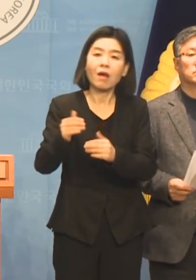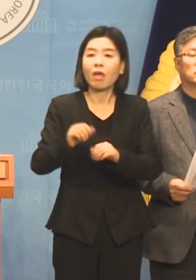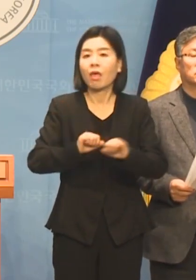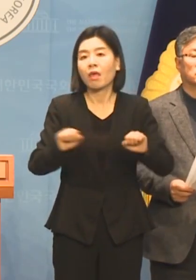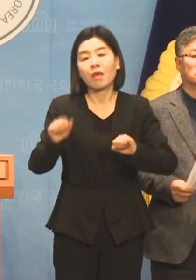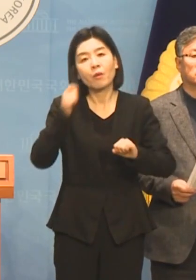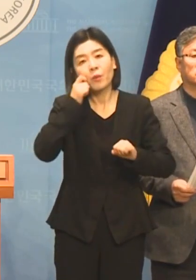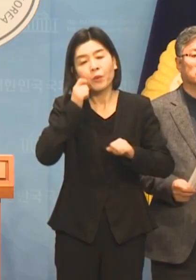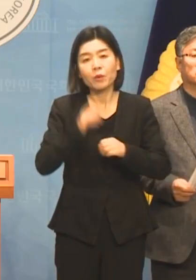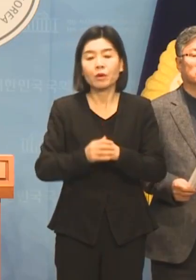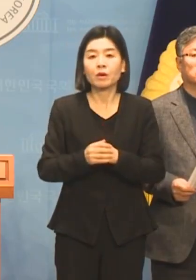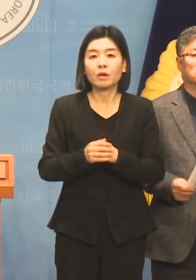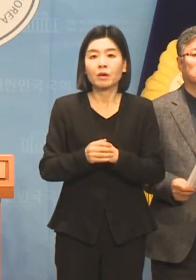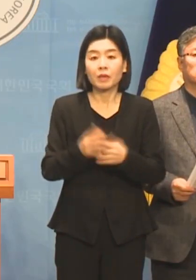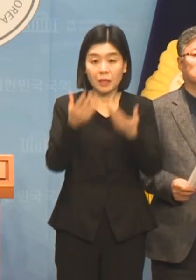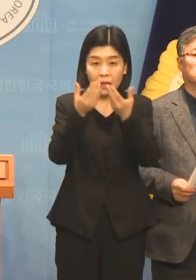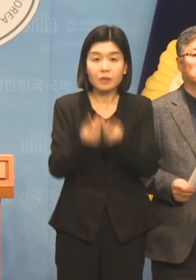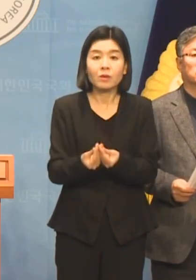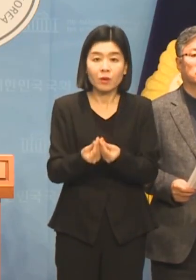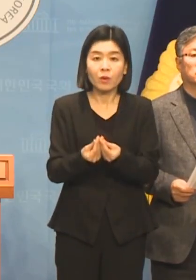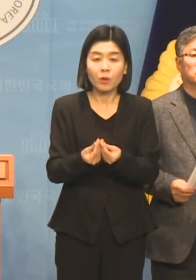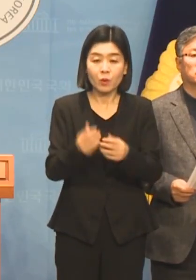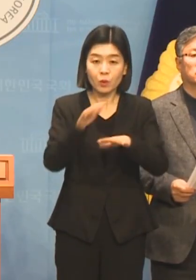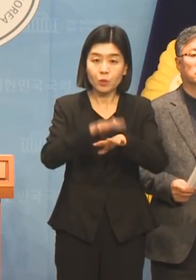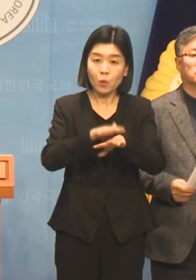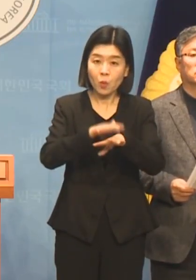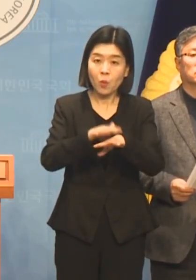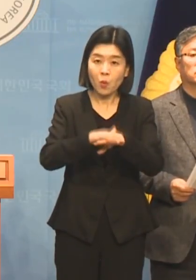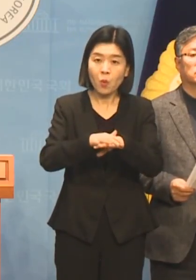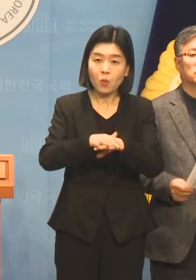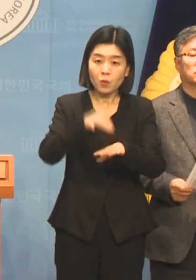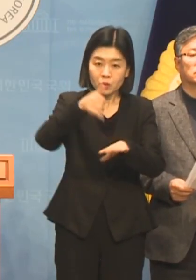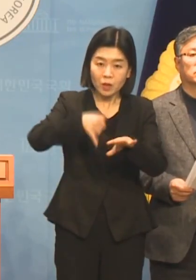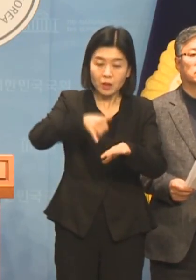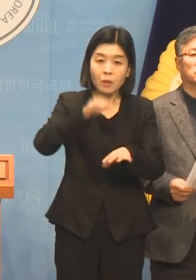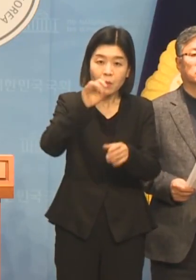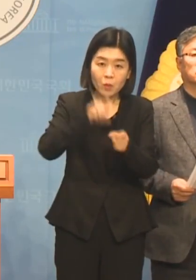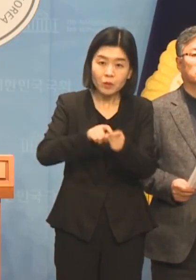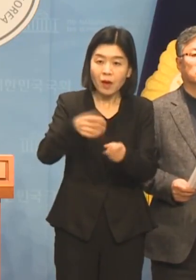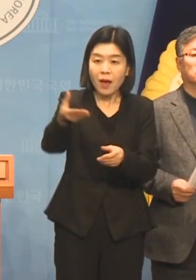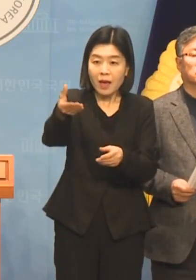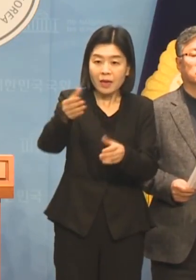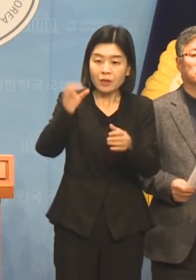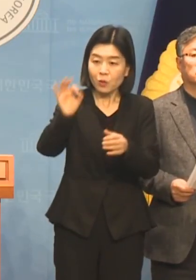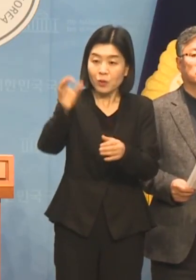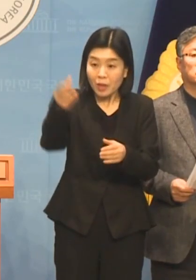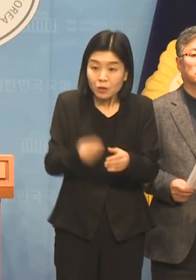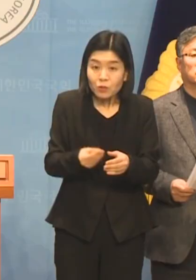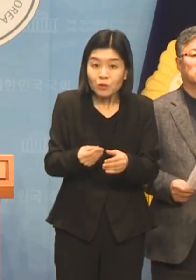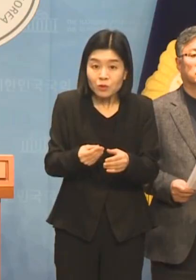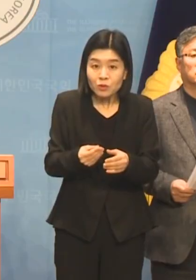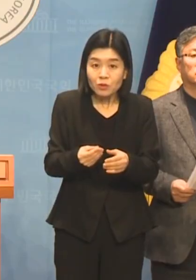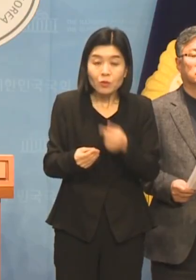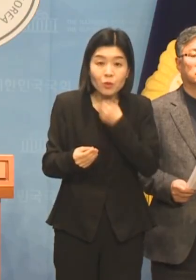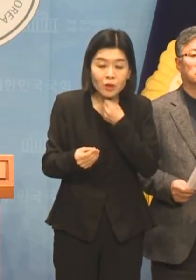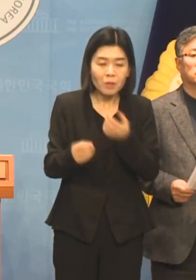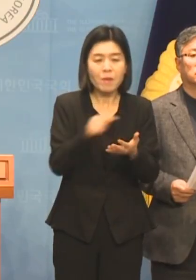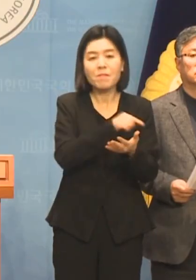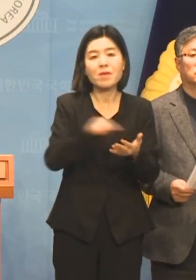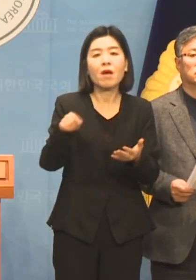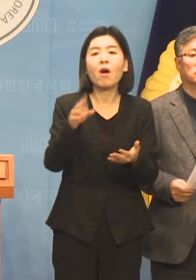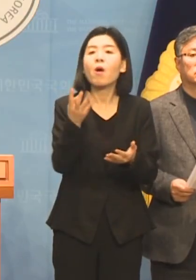들면 영농자금 대출을 받으려고 해도 피해 사실 확인서가 필요하고요. 방송을 보기 위해서